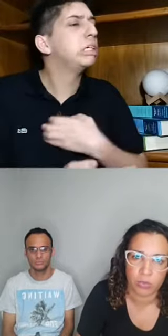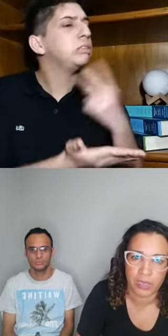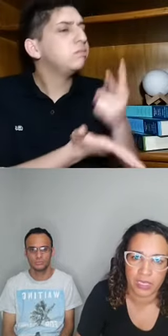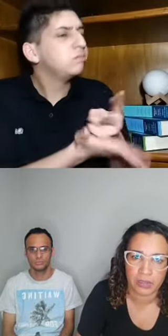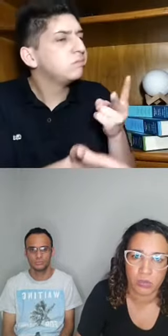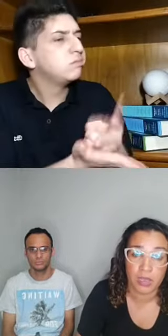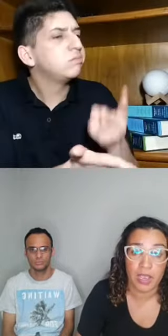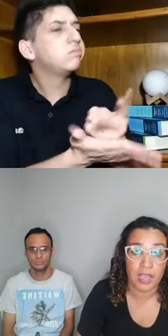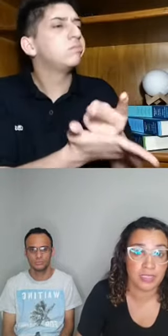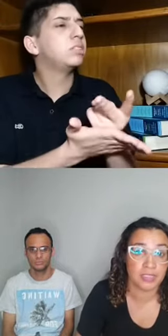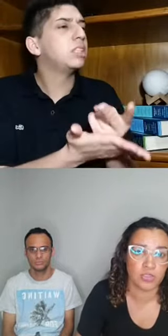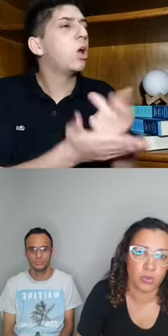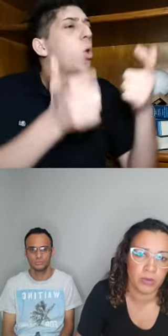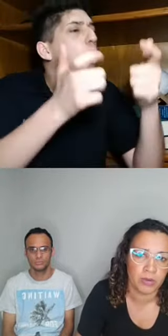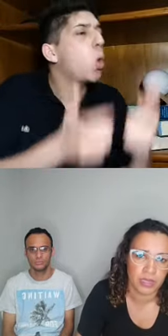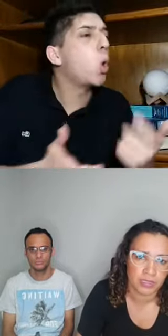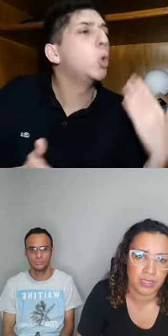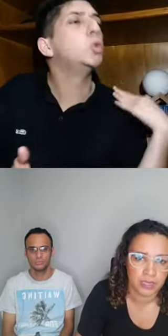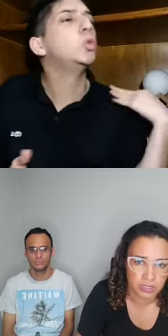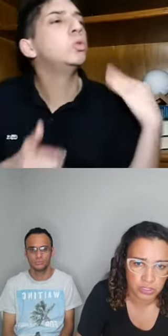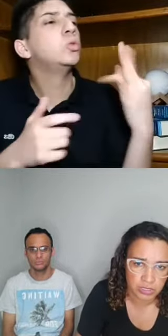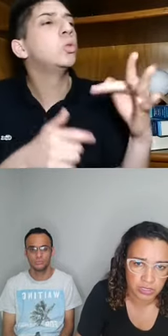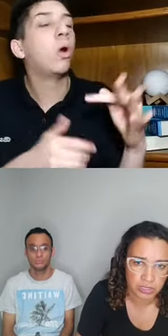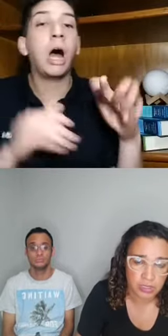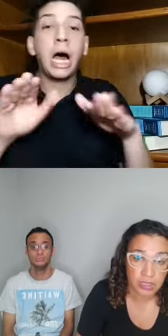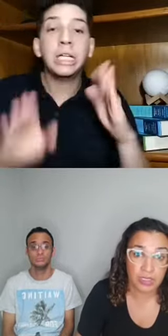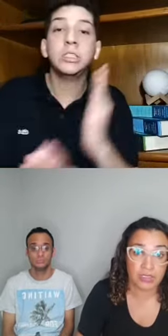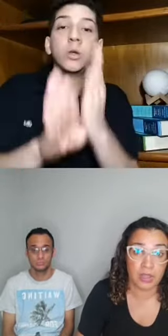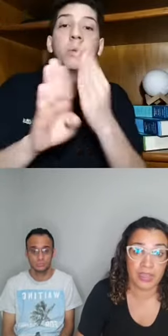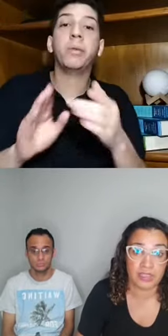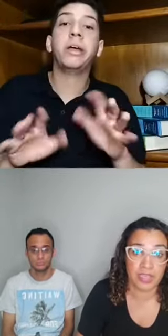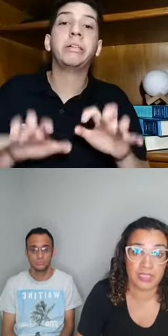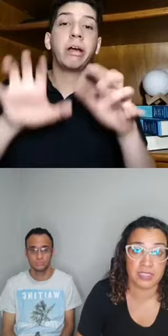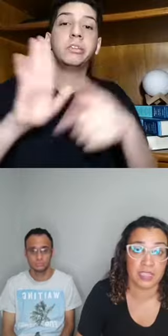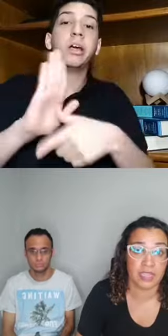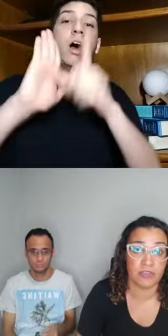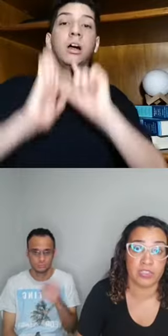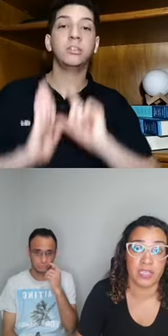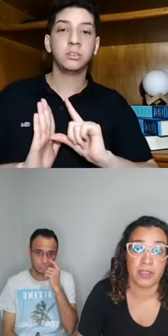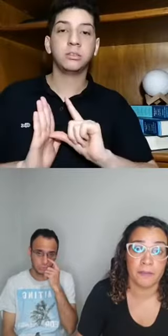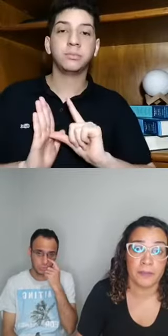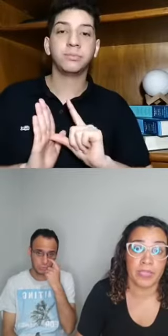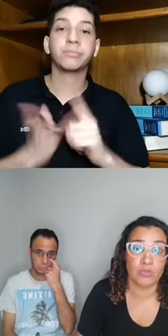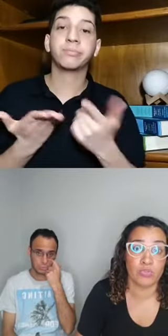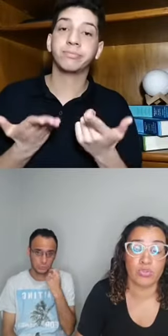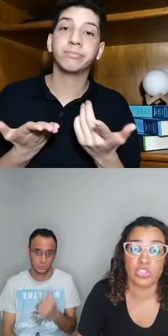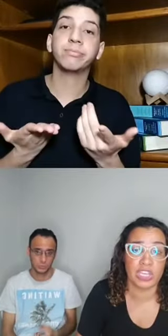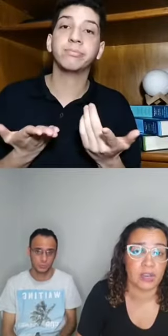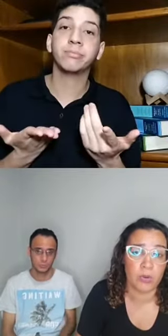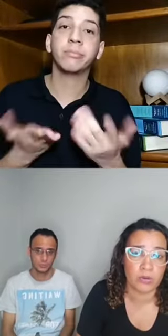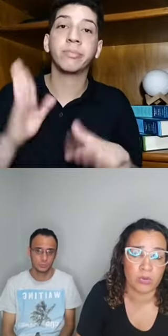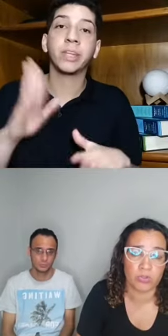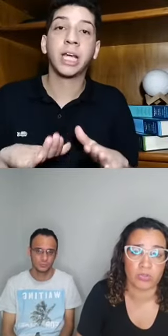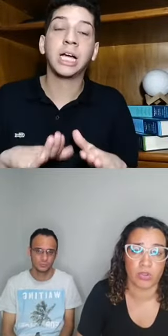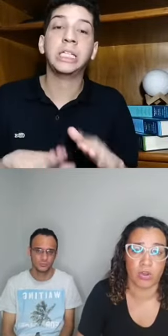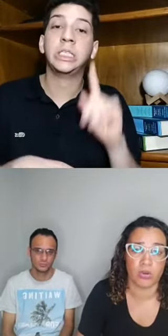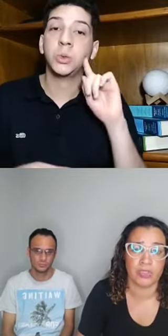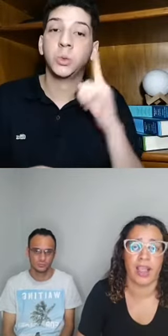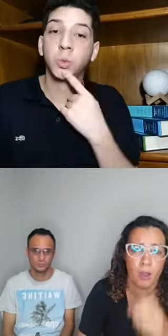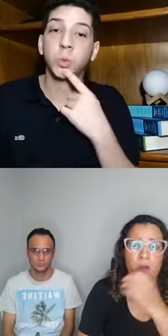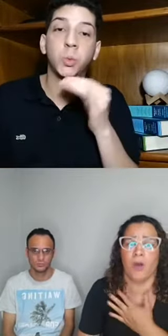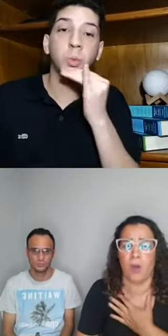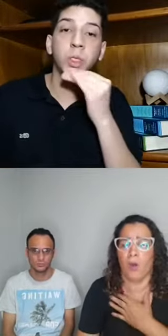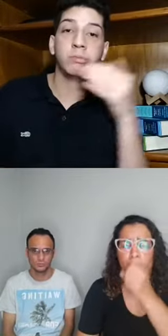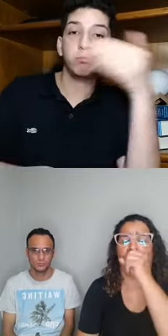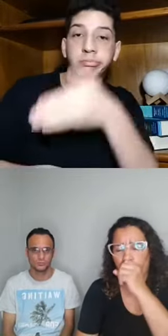estava doendo, às vezes ele descobriu o câncer antes. Então, às vezes, aí você tem um surto que chegou aí no consultório.